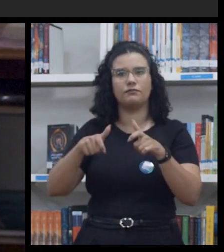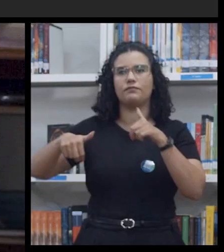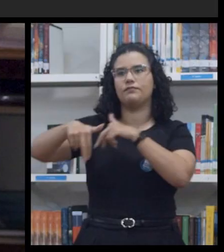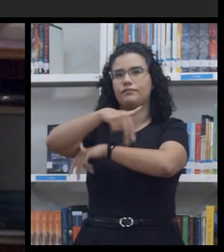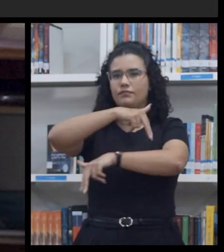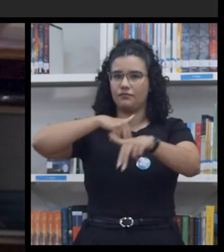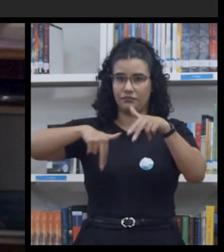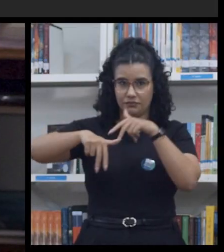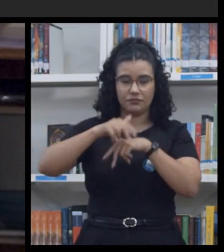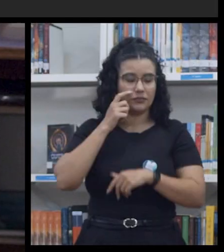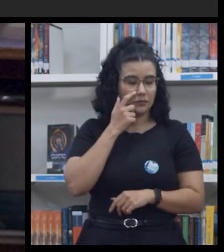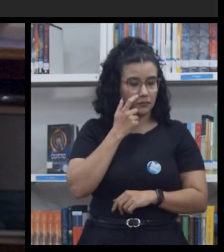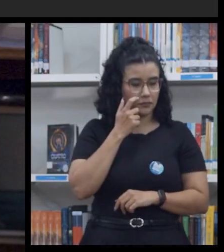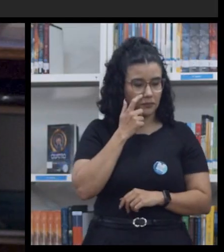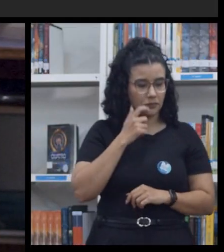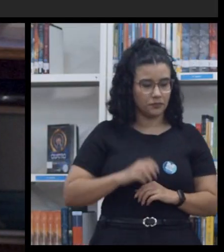transitando.